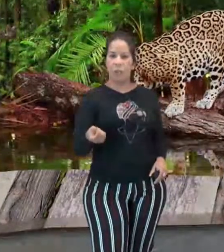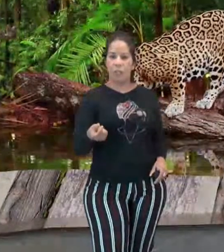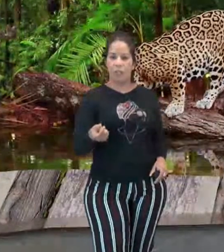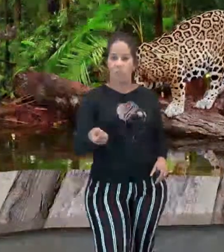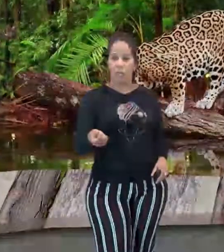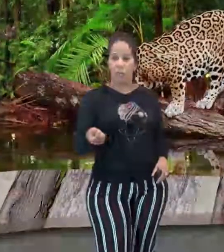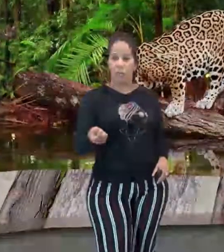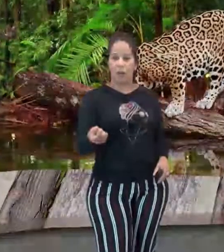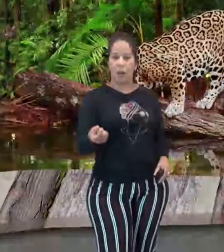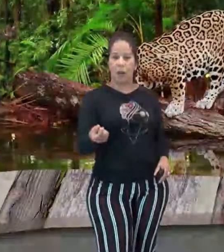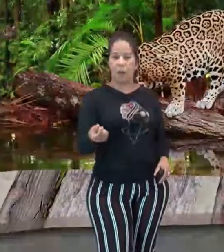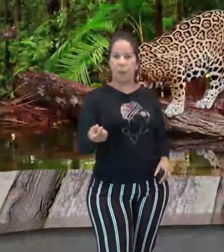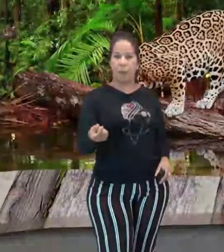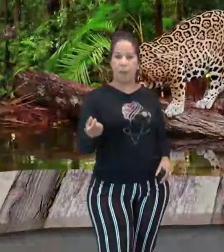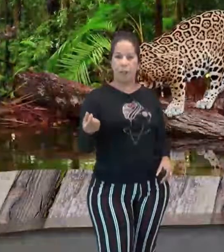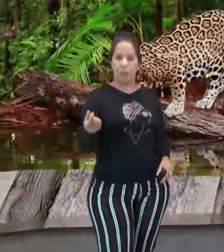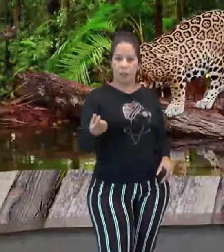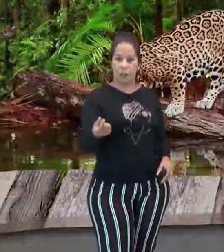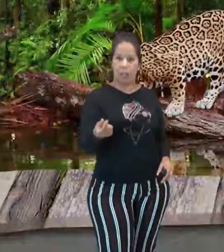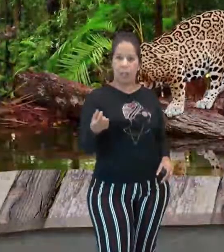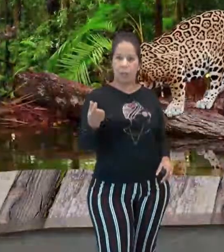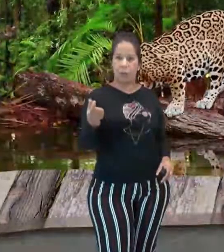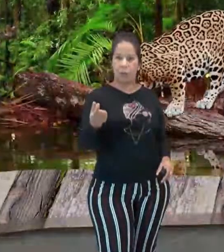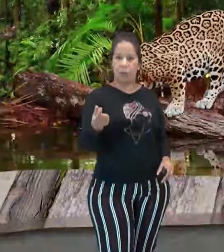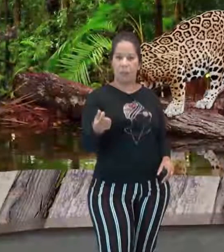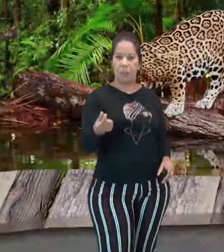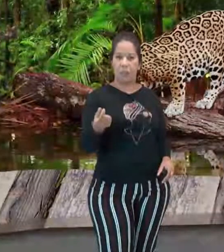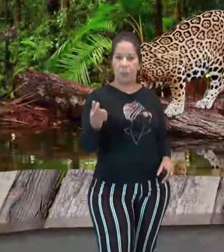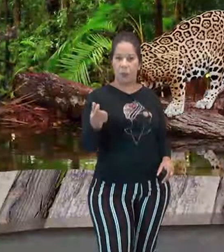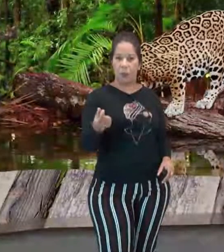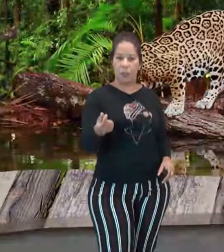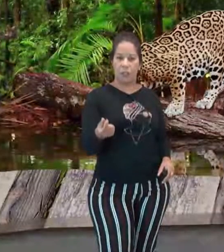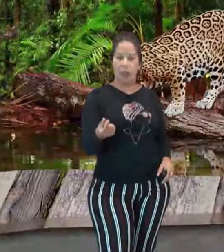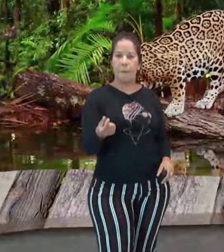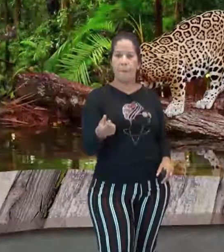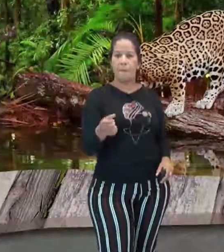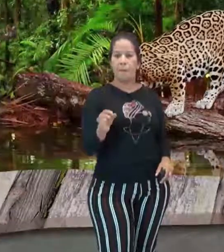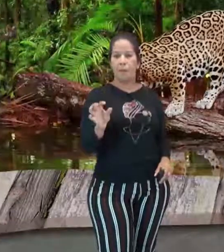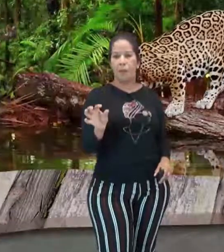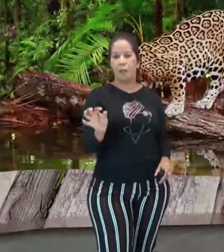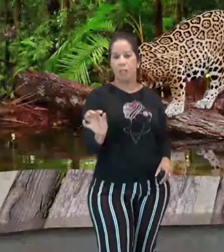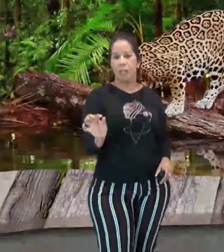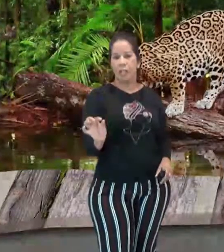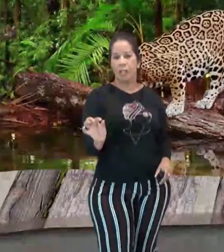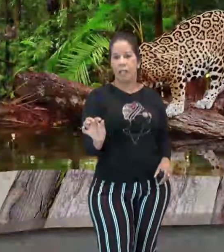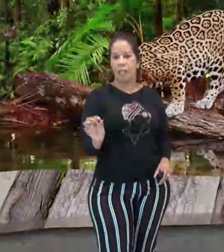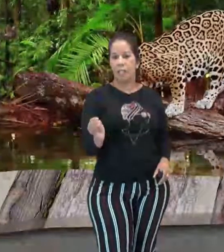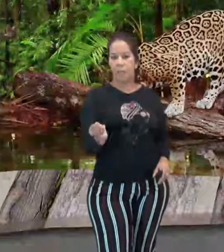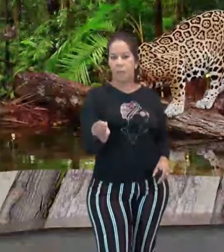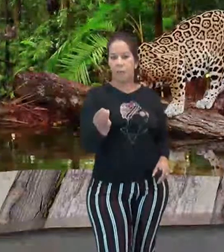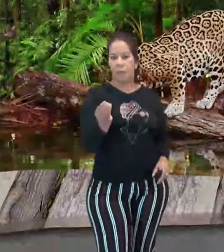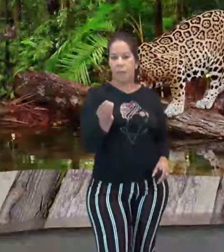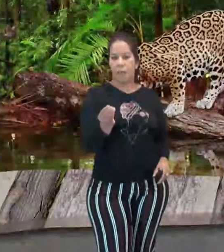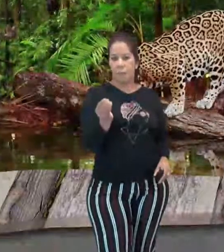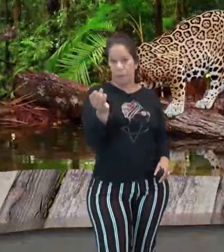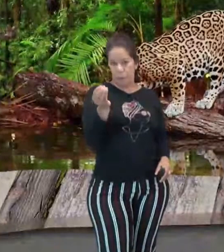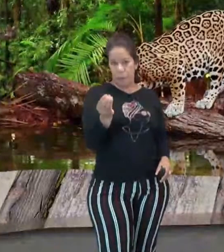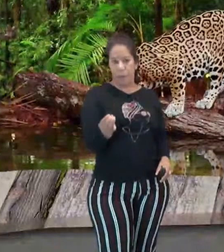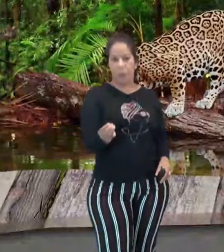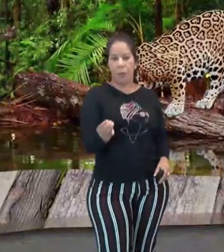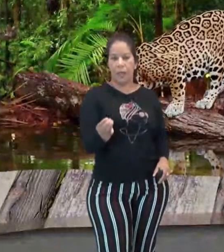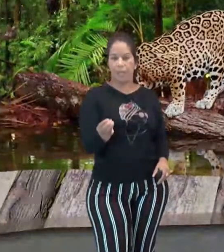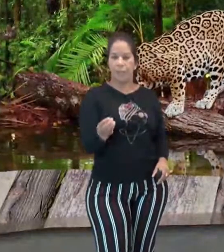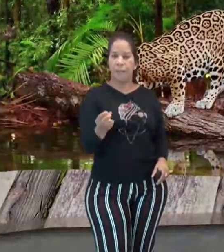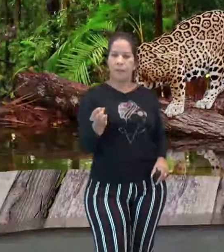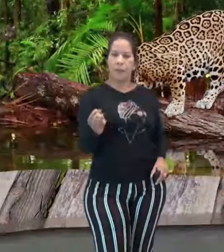ali, próximos ali a parte do canal, depois da próstata, tá? Então você tem ali essa bem